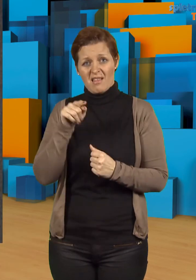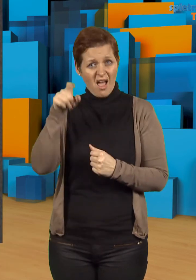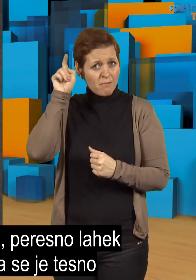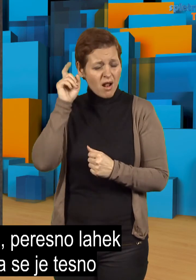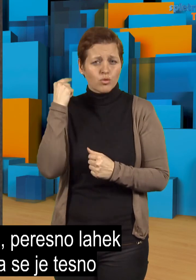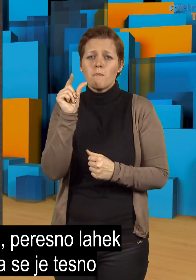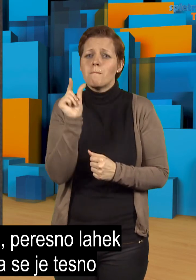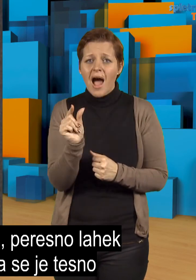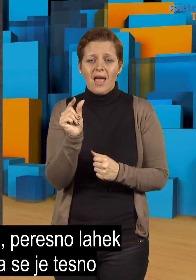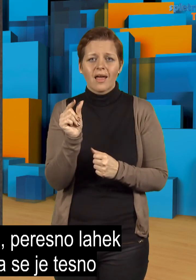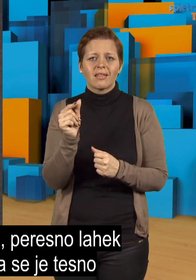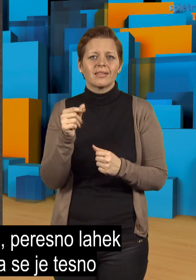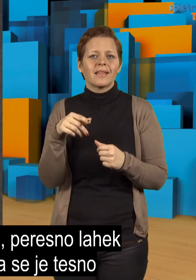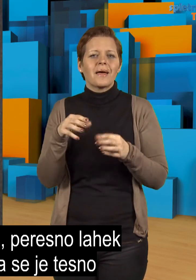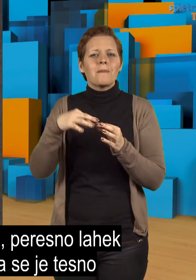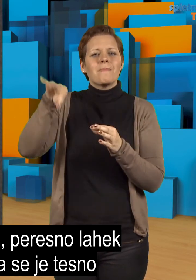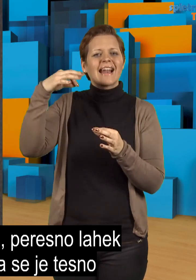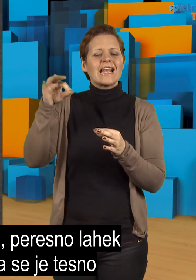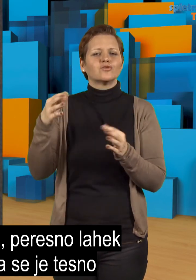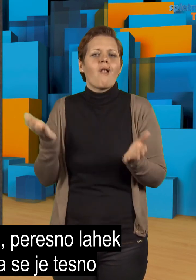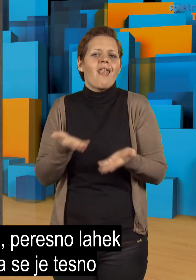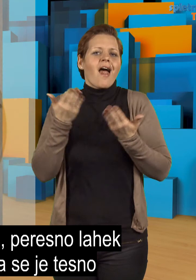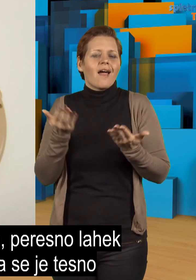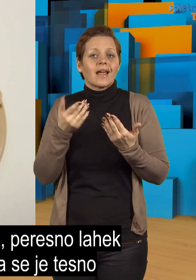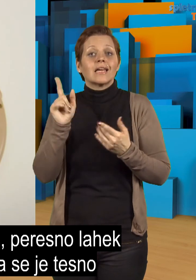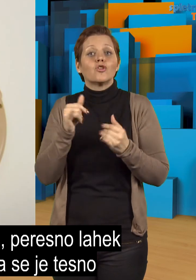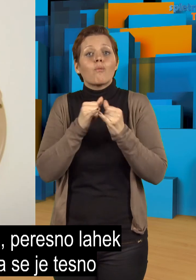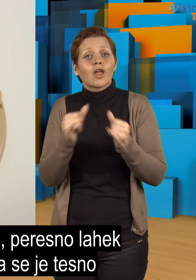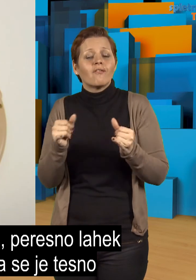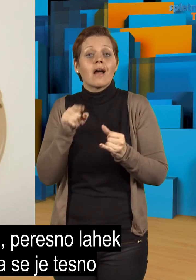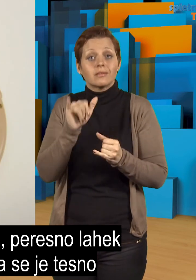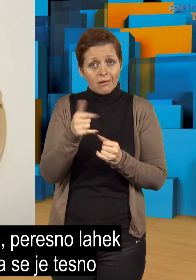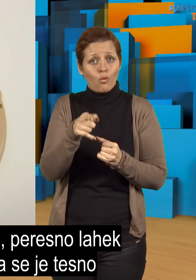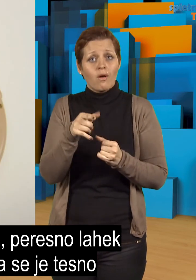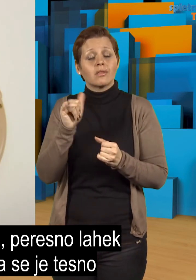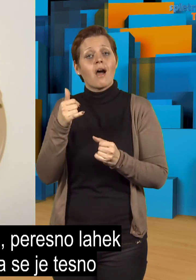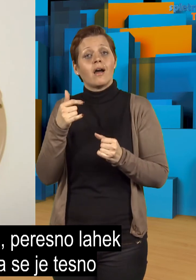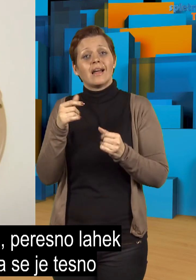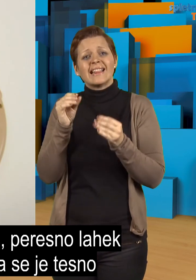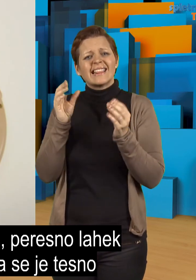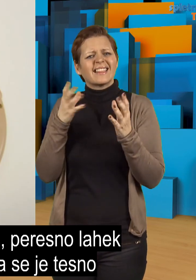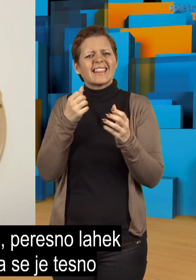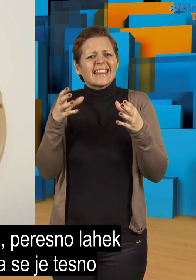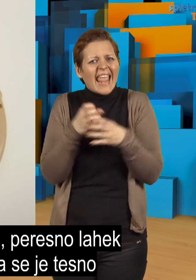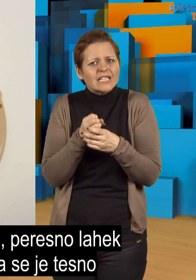Ta aparat je bil majhen, peresno lahek in oblikovan tako, da se je tesno in udobno prilegal ušesu.